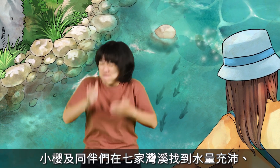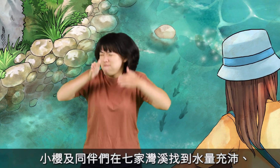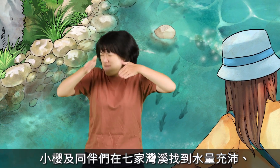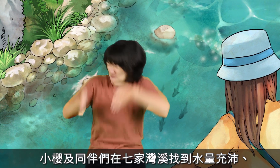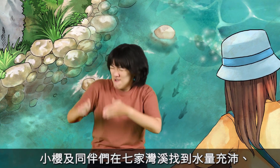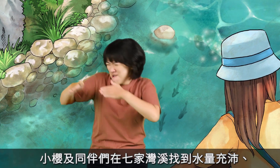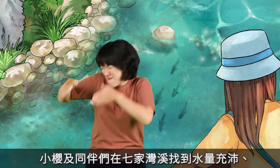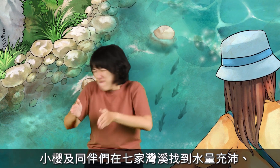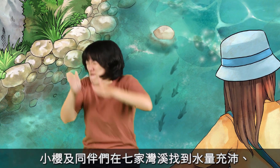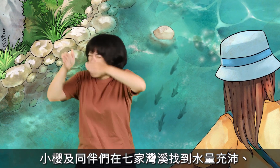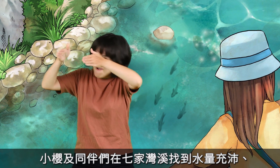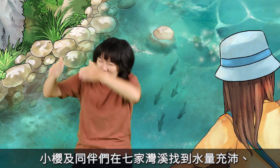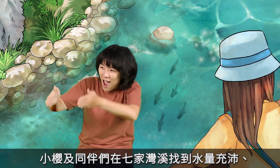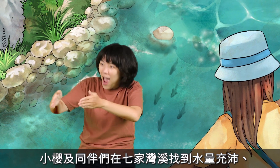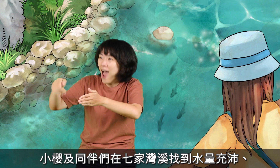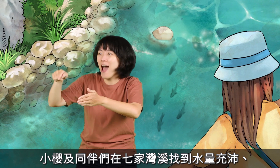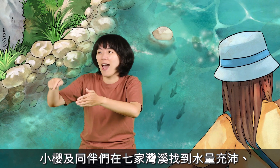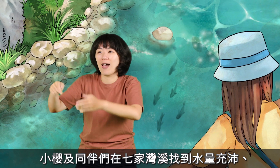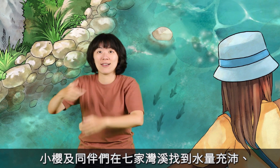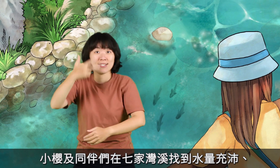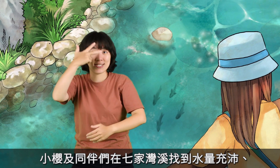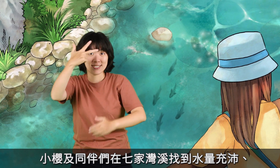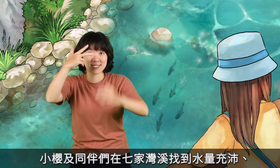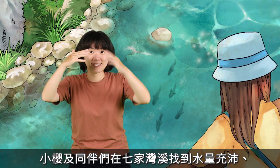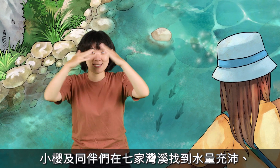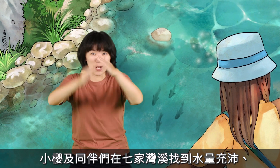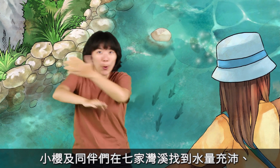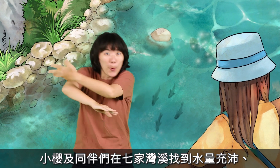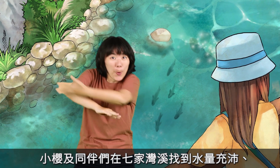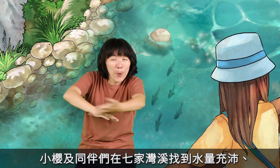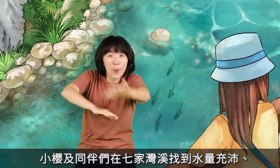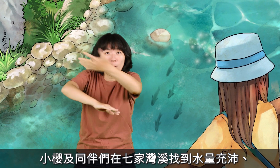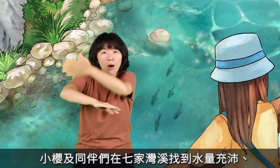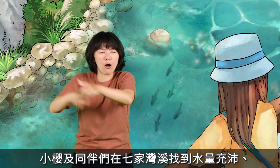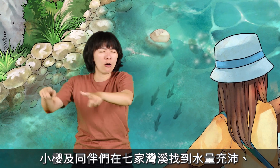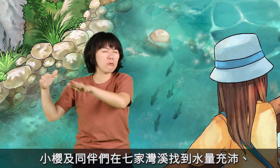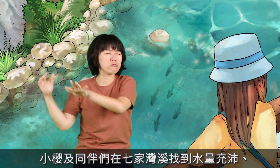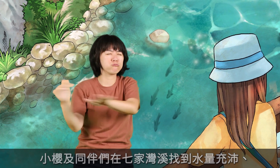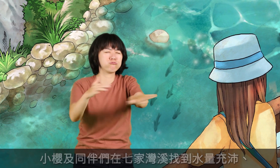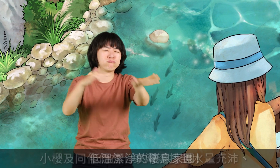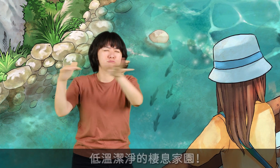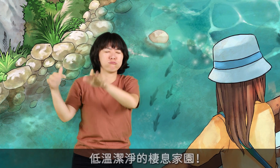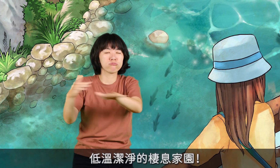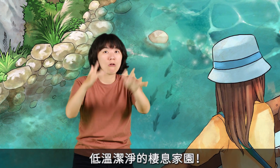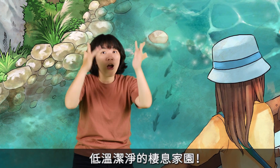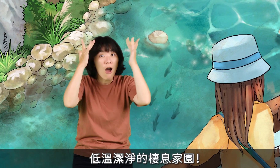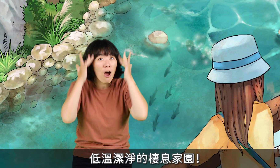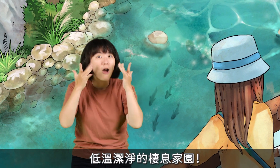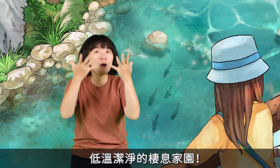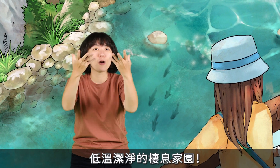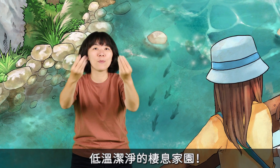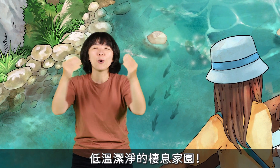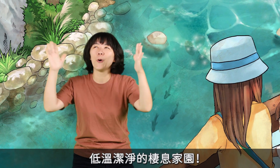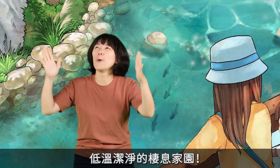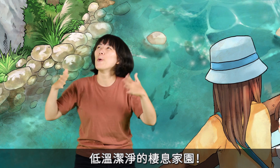小鹰及同伴们在七家湾溪找到水量充沛、低温洁净的栖息家